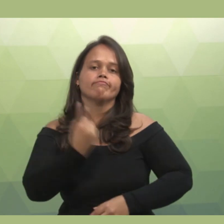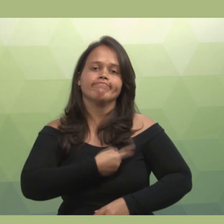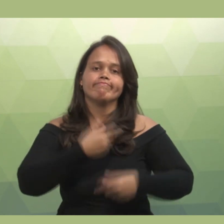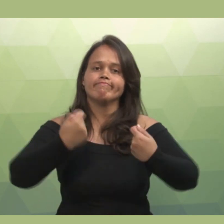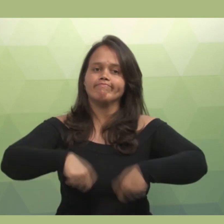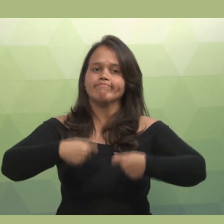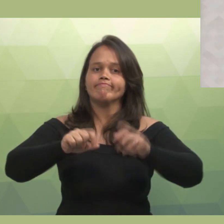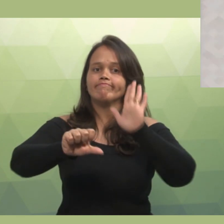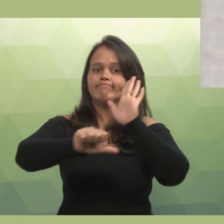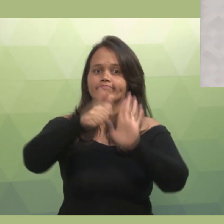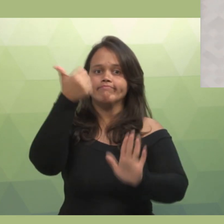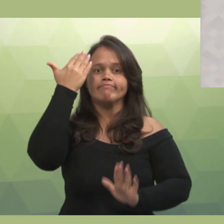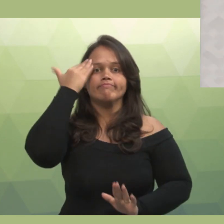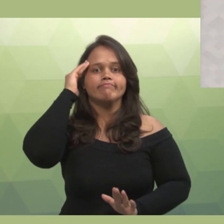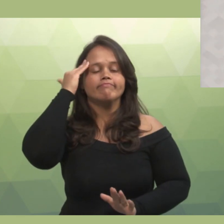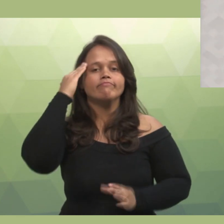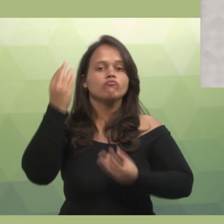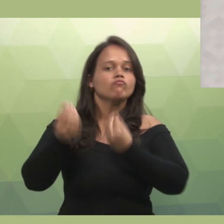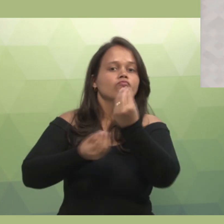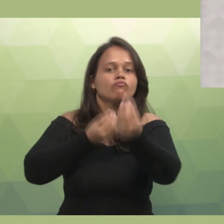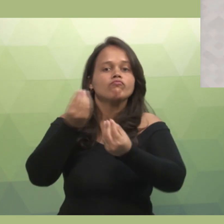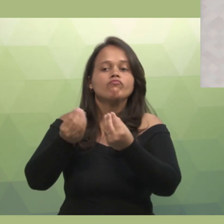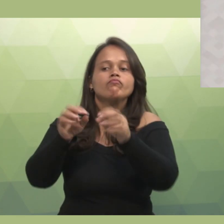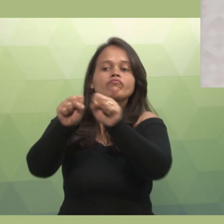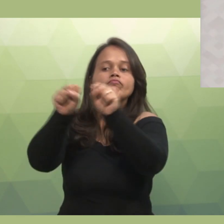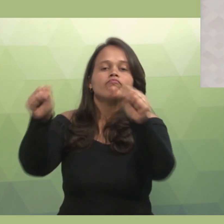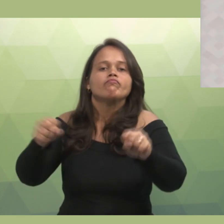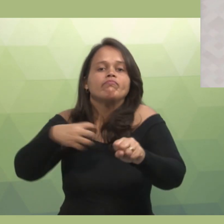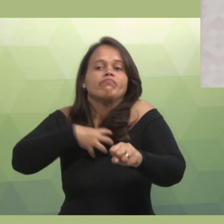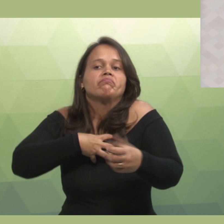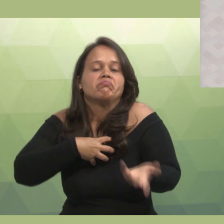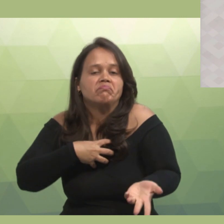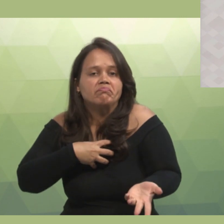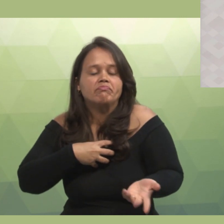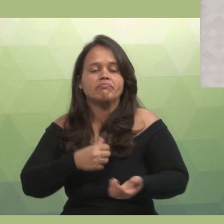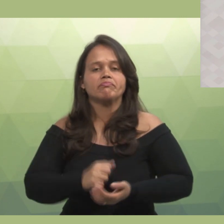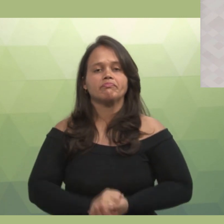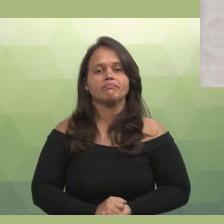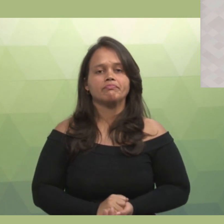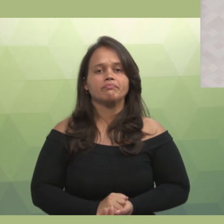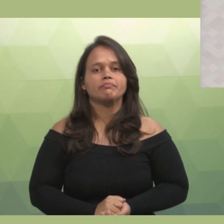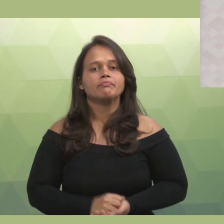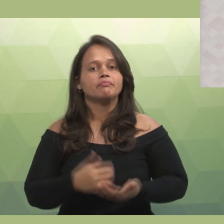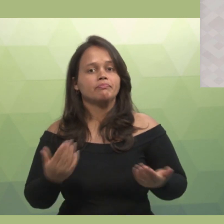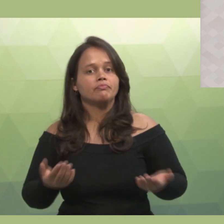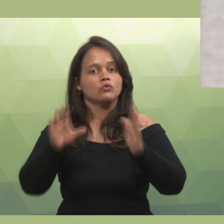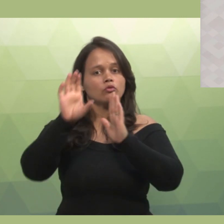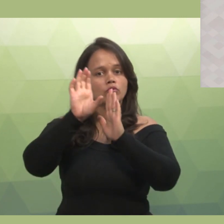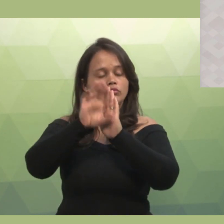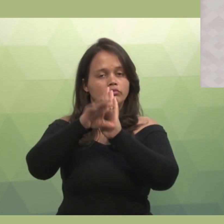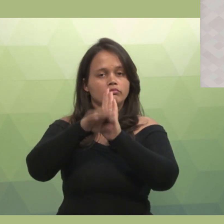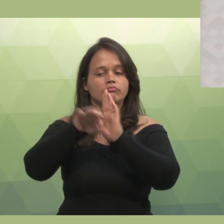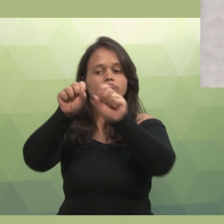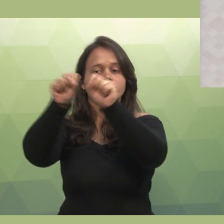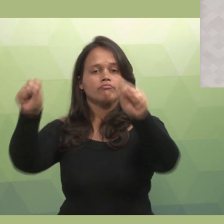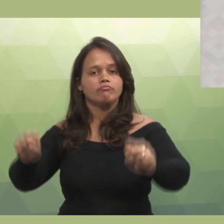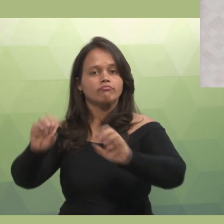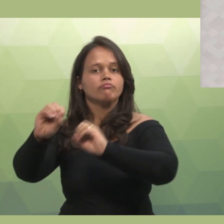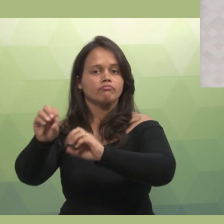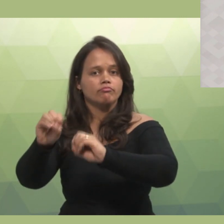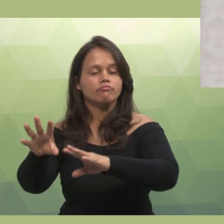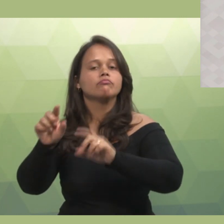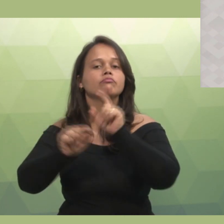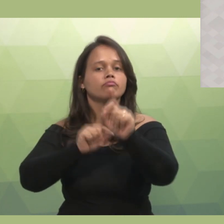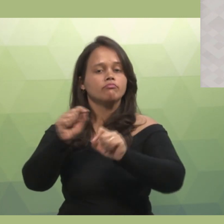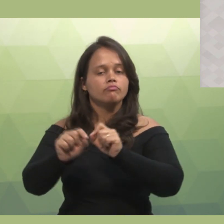sistema. Então, o conceito de sistema na educação parte da noção de que o termo